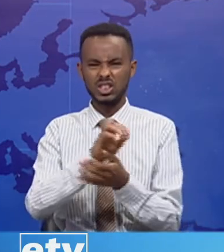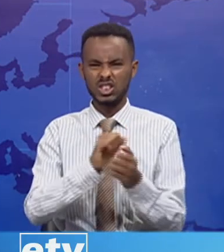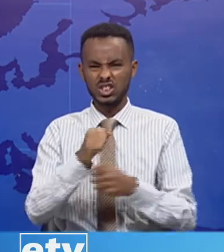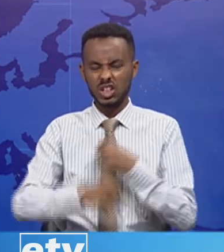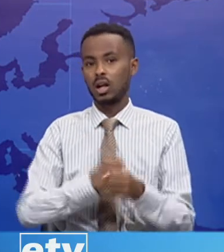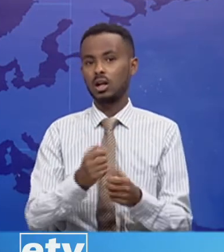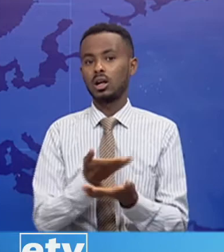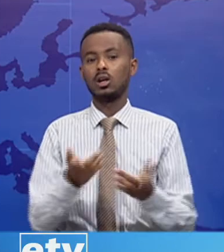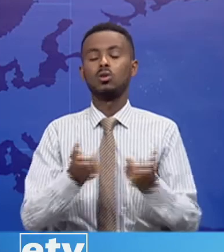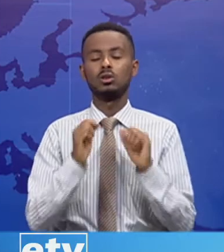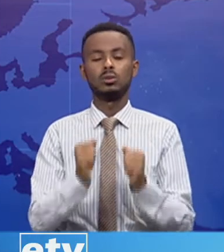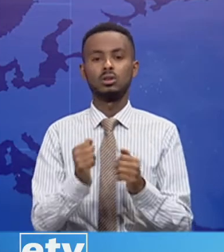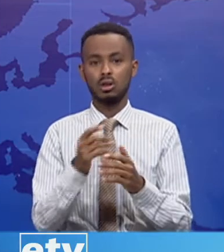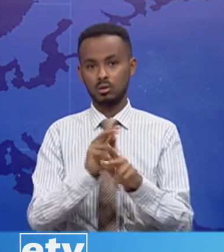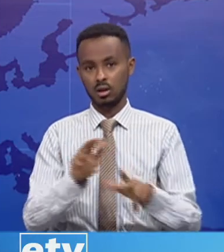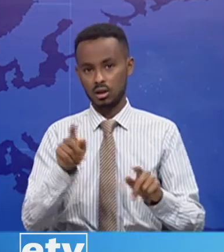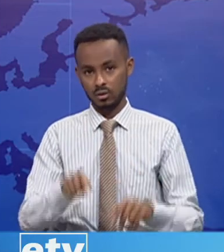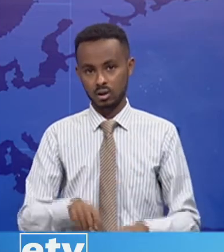ይህን በትዕግስት መጠበቅ ያስፈልጋል።